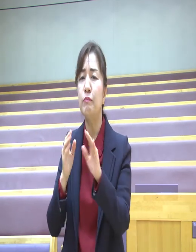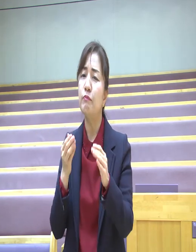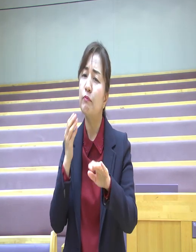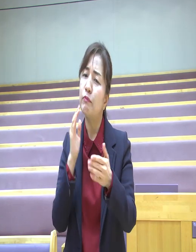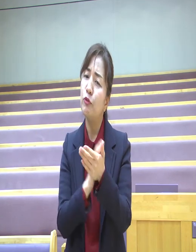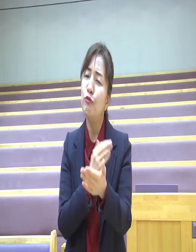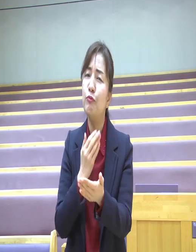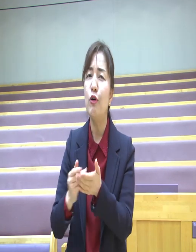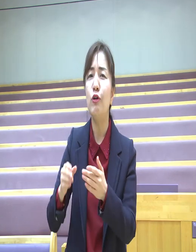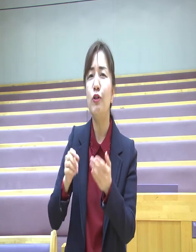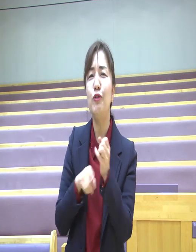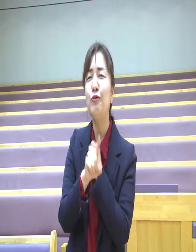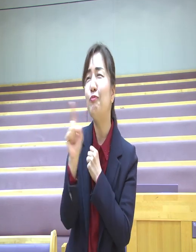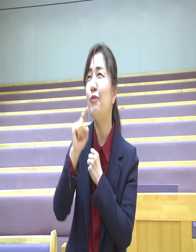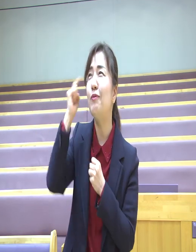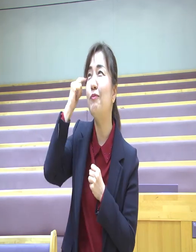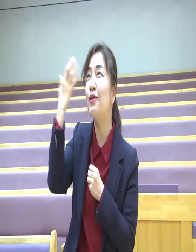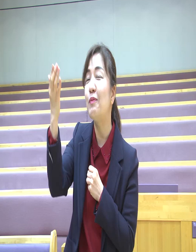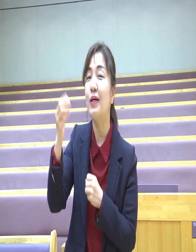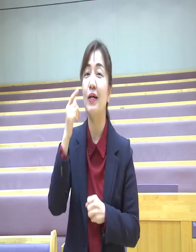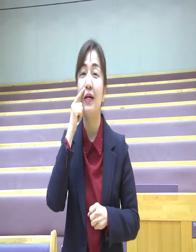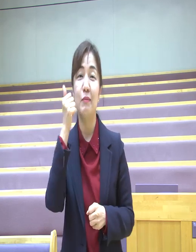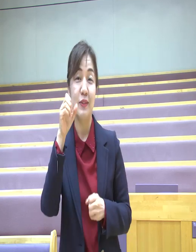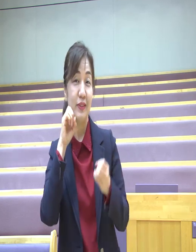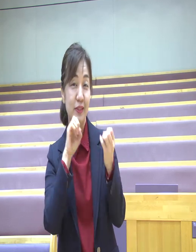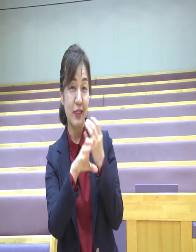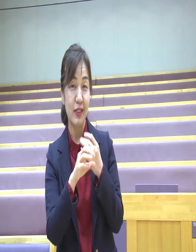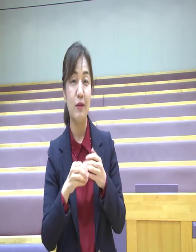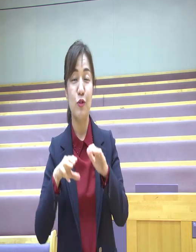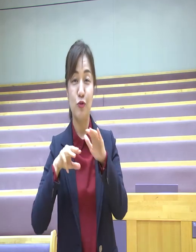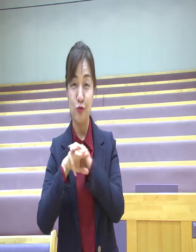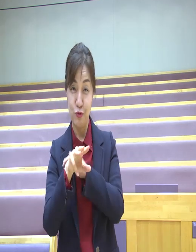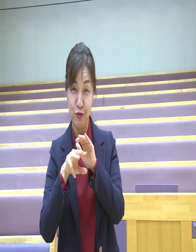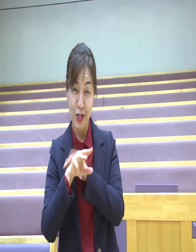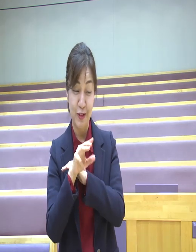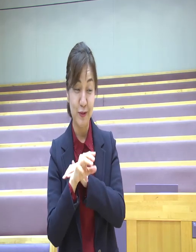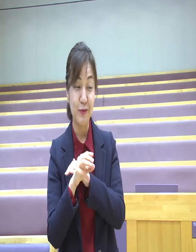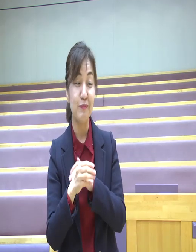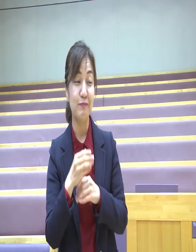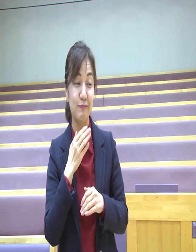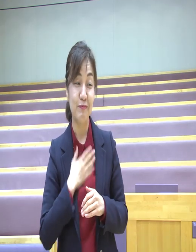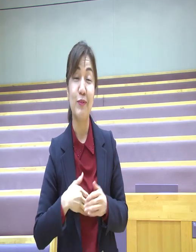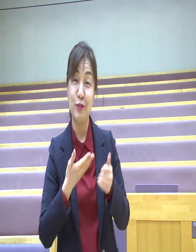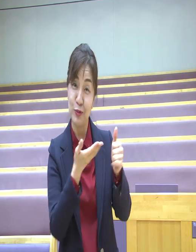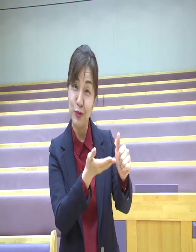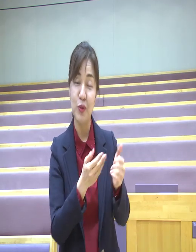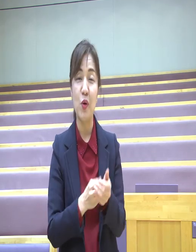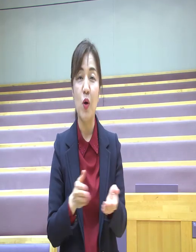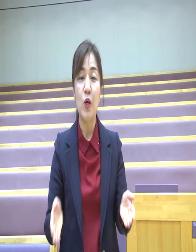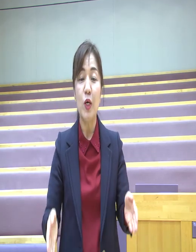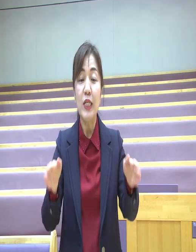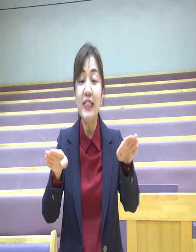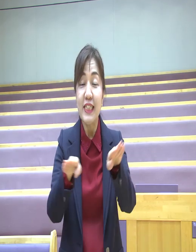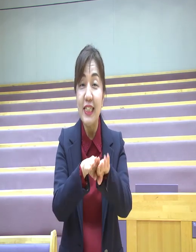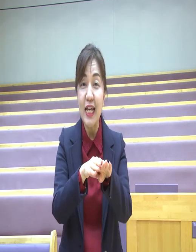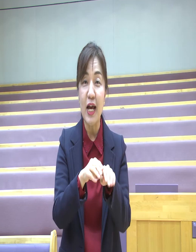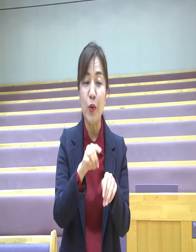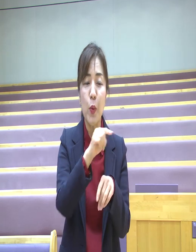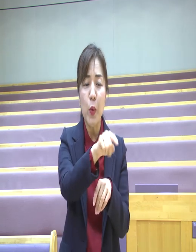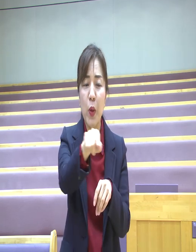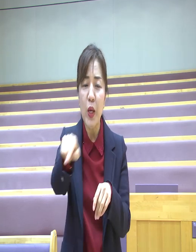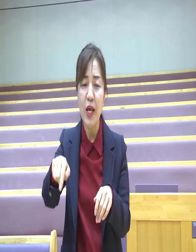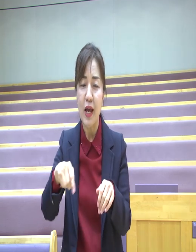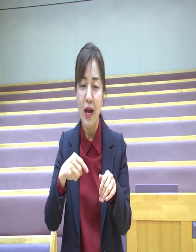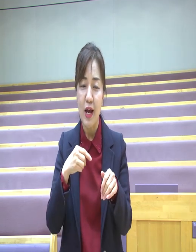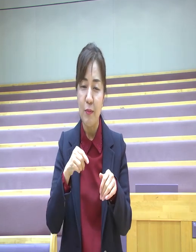이유가 무엇인지를 질문합니다. 그러면 아버지는 출애굽 이야기로 대답을 하게 하고 식탁 위에 각